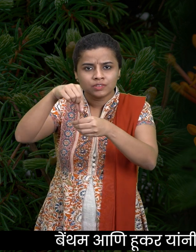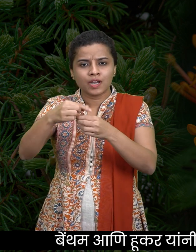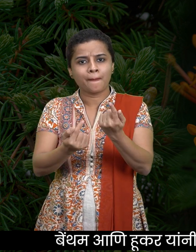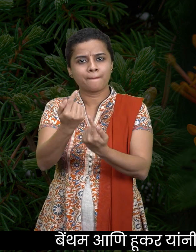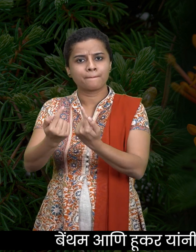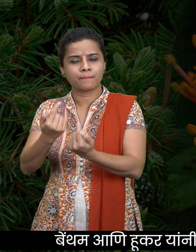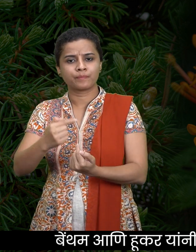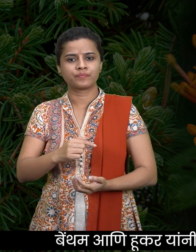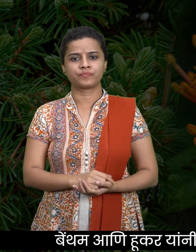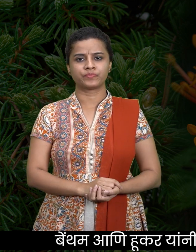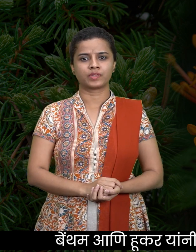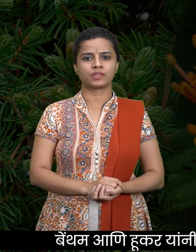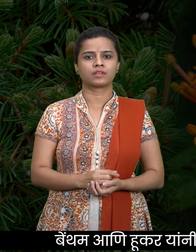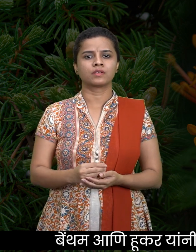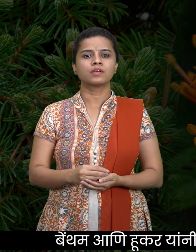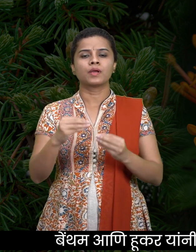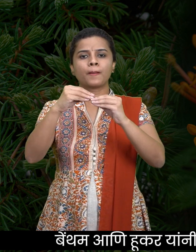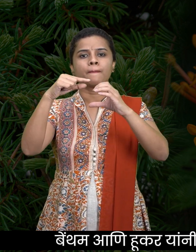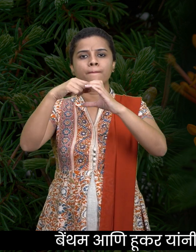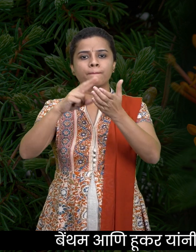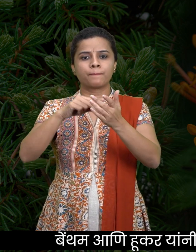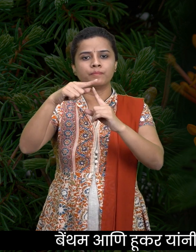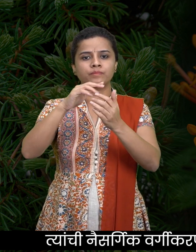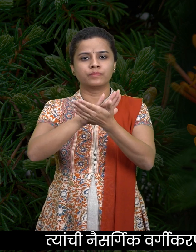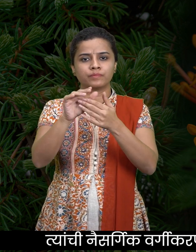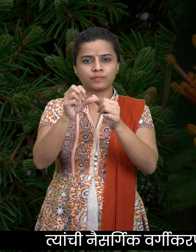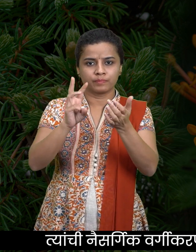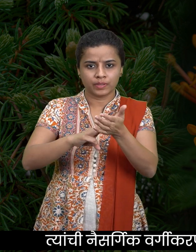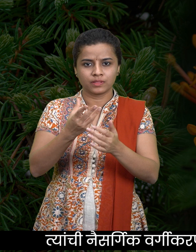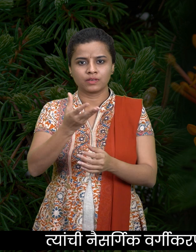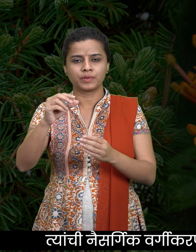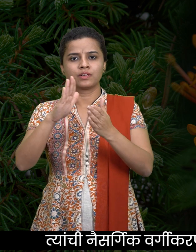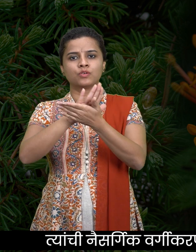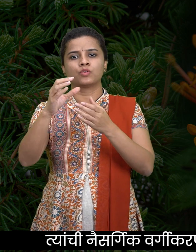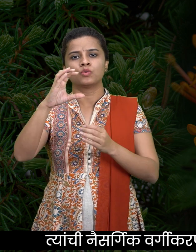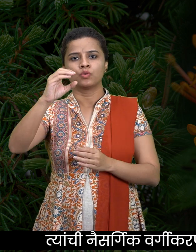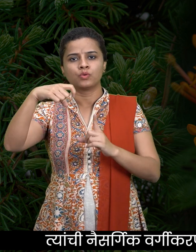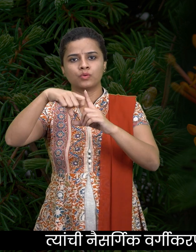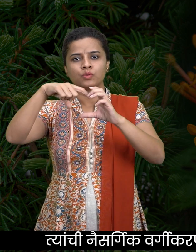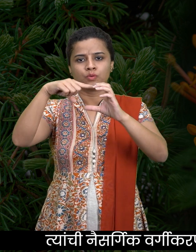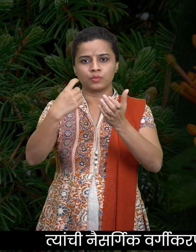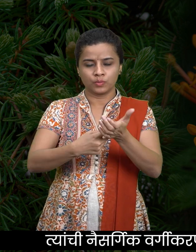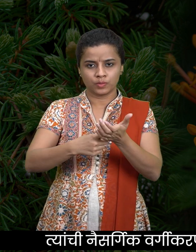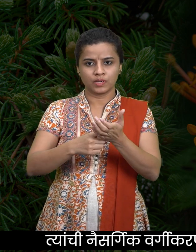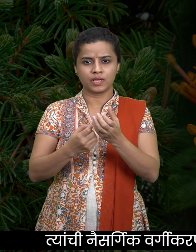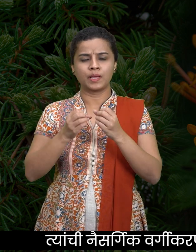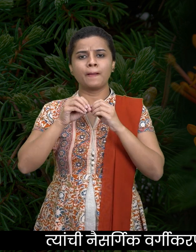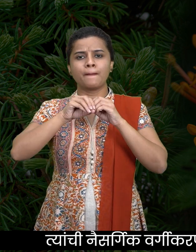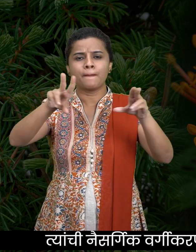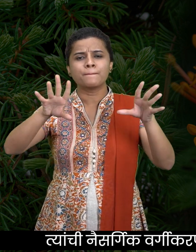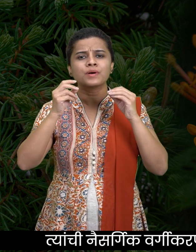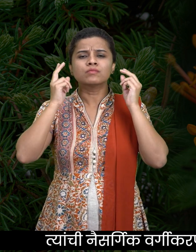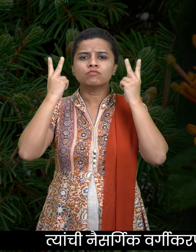बेंथम आणि हुकर यांनी त्यांच्या जनरल फ्लॅन्टरम नावाच्या पुस्तकात त्यांची नैसर्गिक वर्गीकरण प्रणाली 3 खंडांमध्ये प्रकाशित केली आहे.